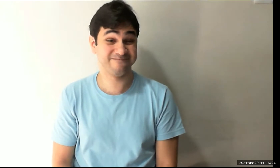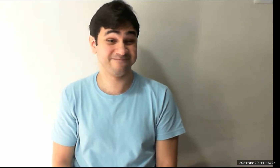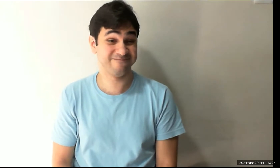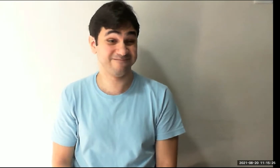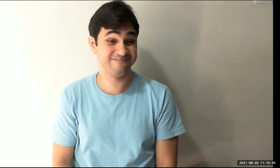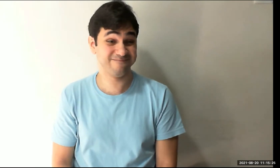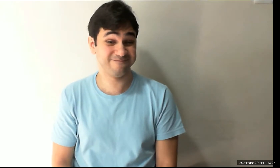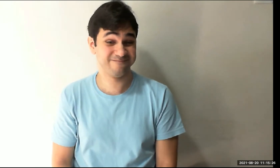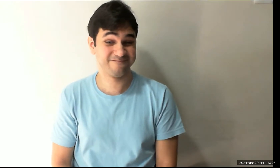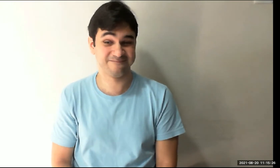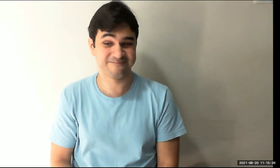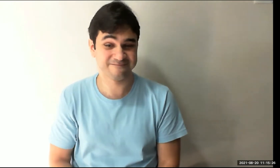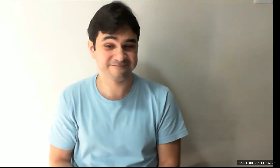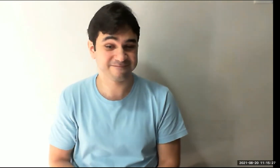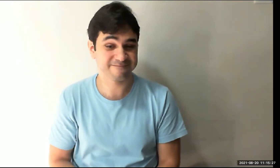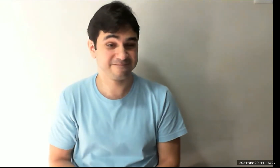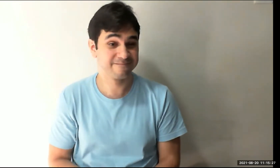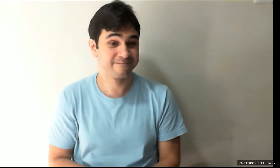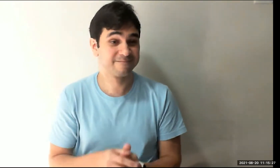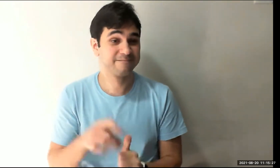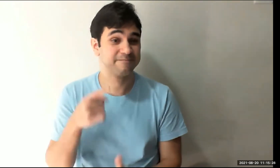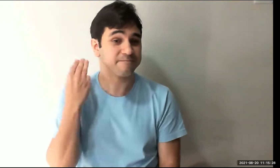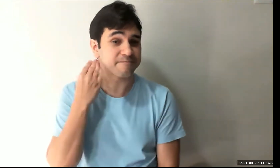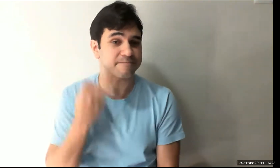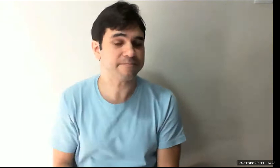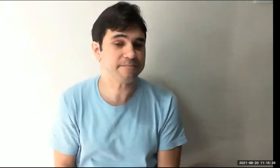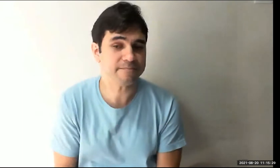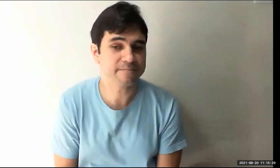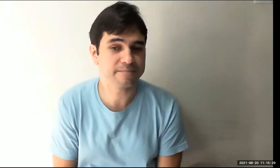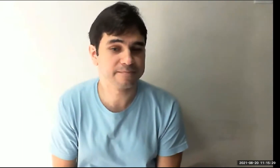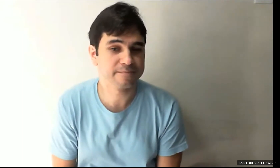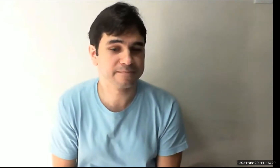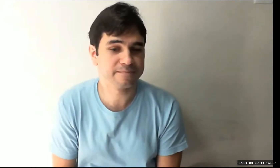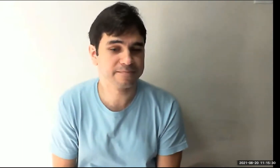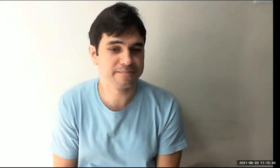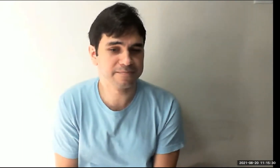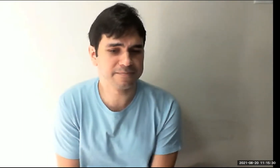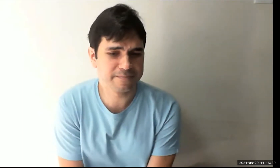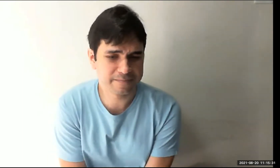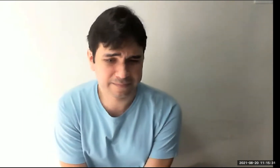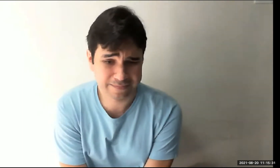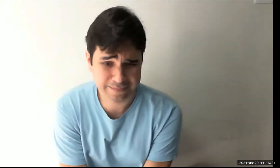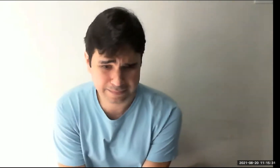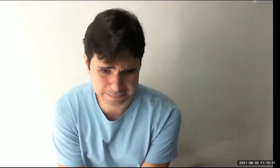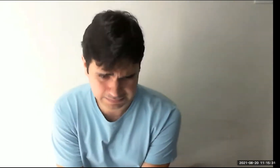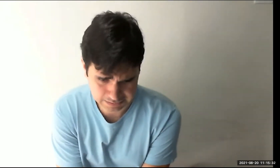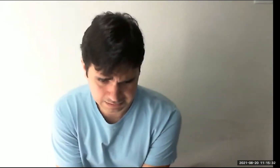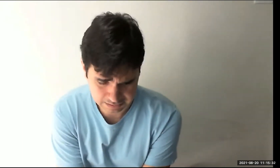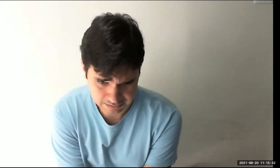Só um minutinho antes do Marcos falar. Não, eu só quis pontuar que...